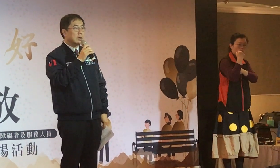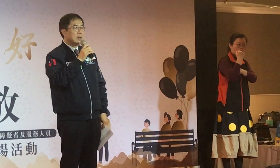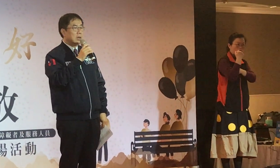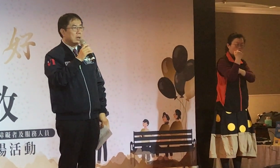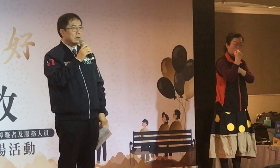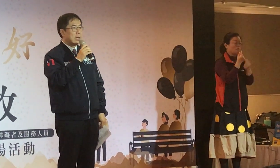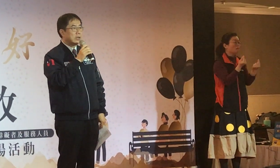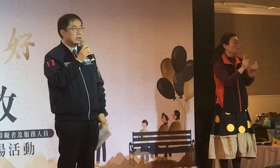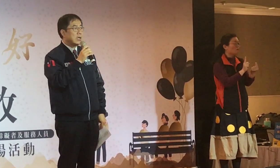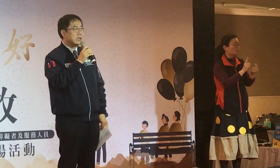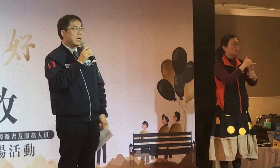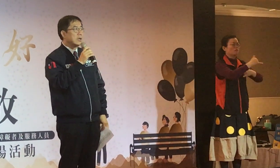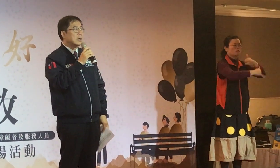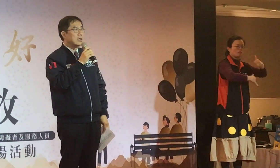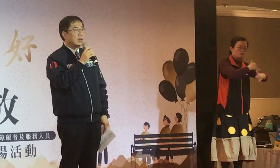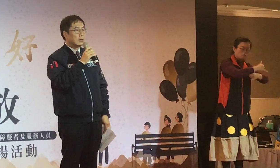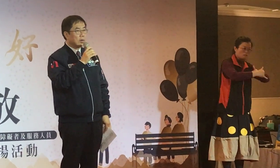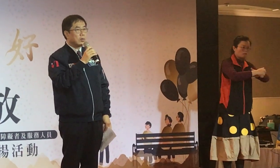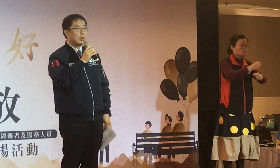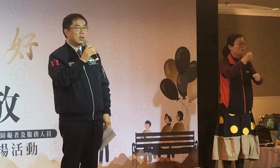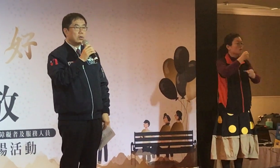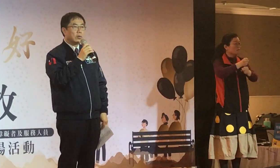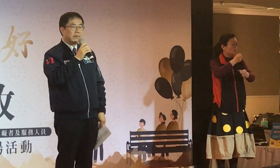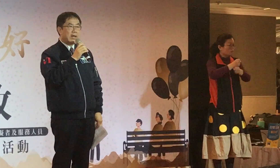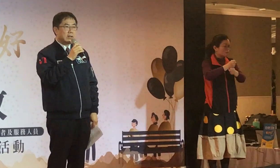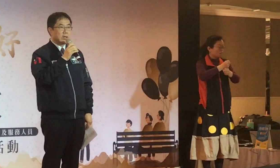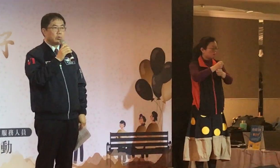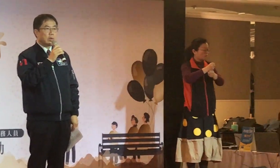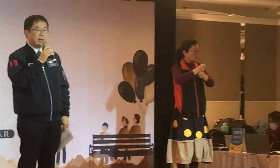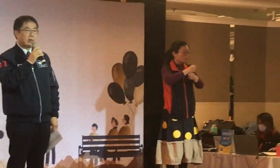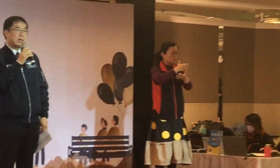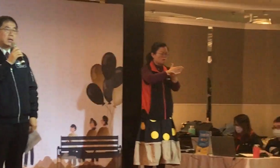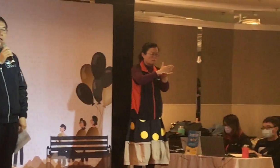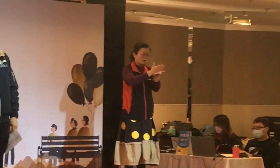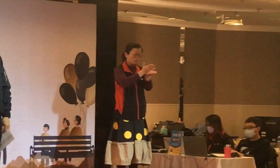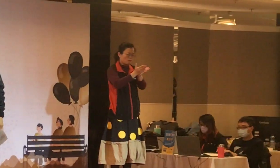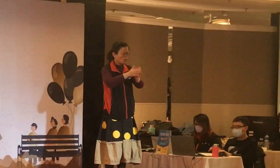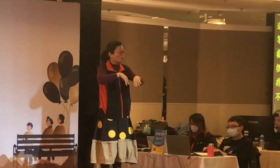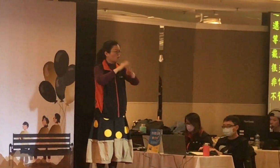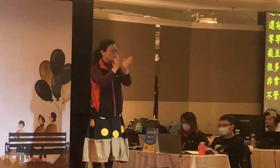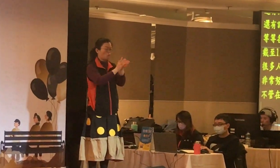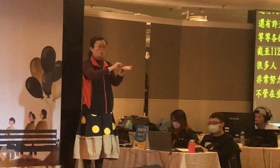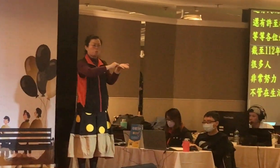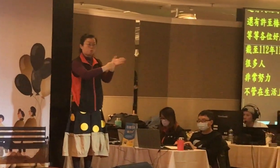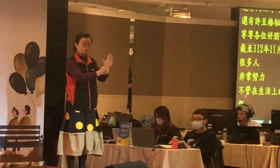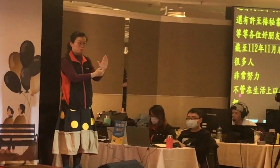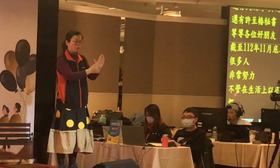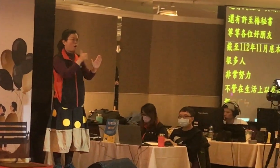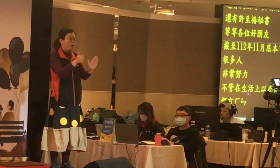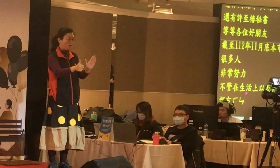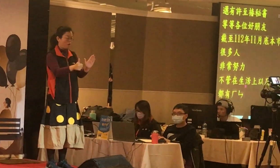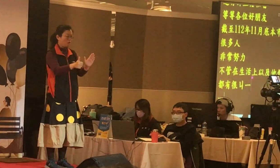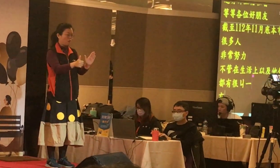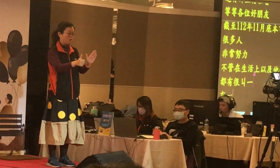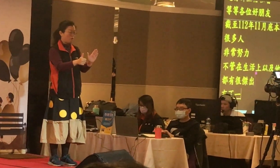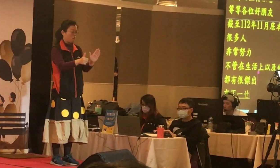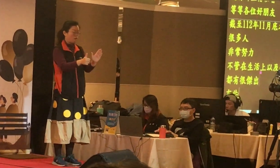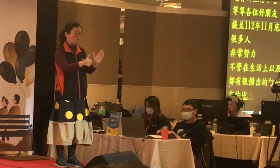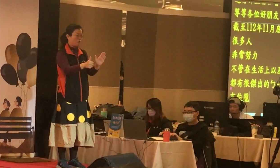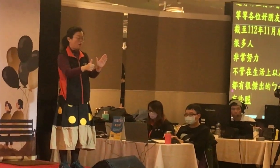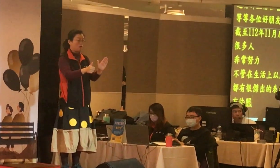们在事业上啊、都有非常杰出的表现，但有些照顾身心障碍者